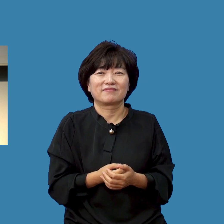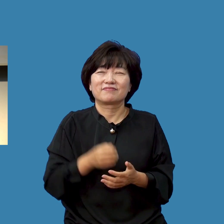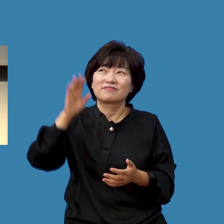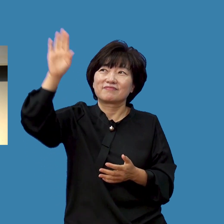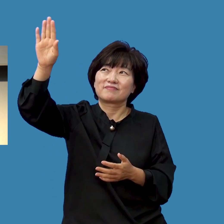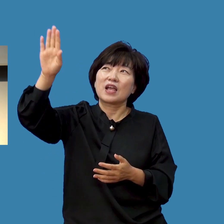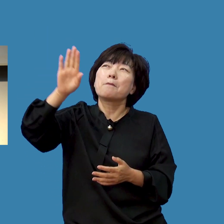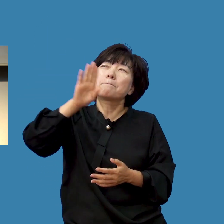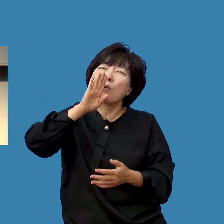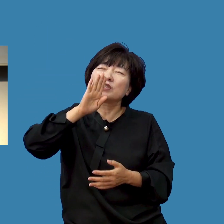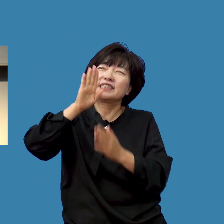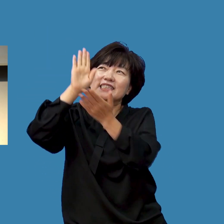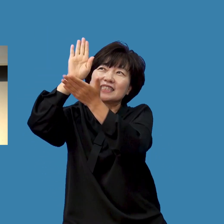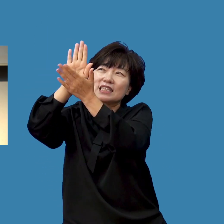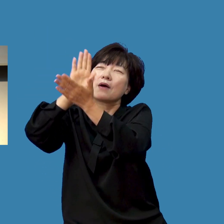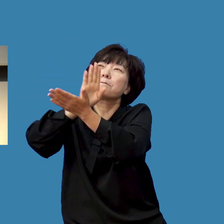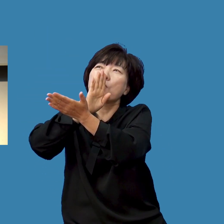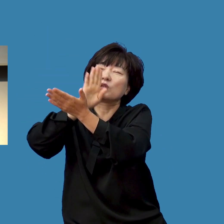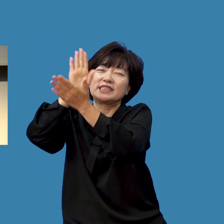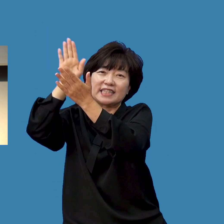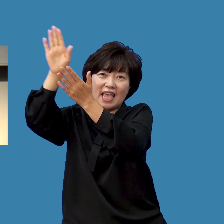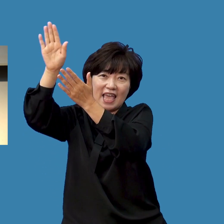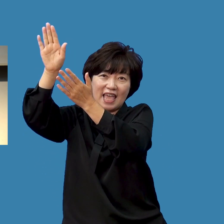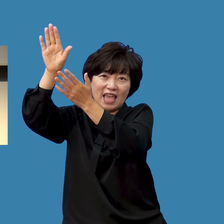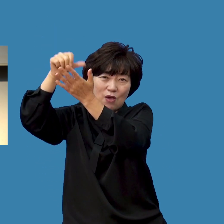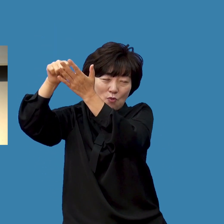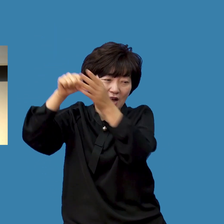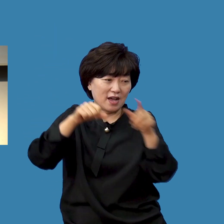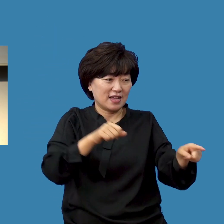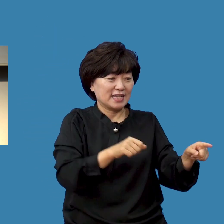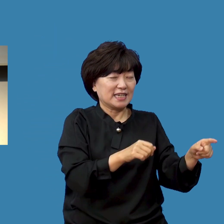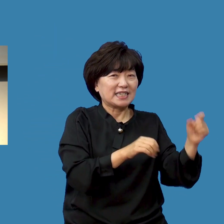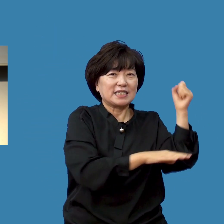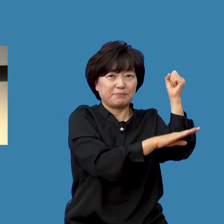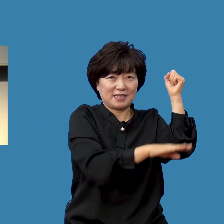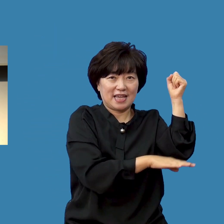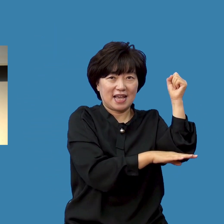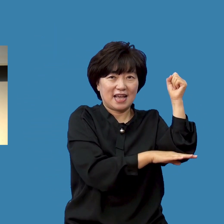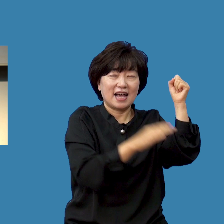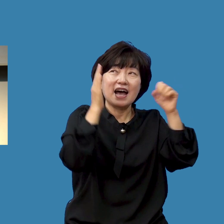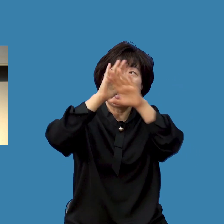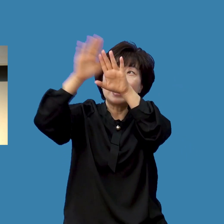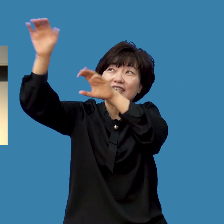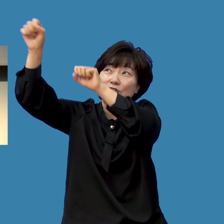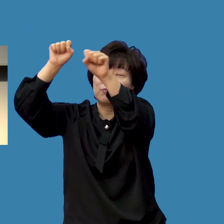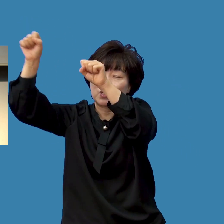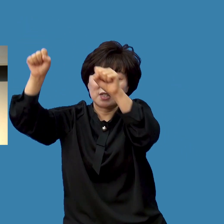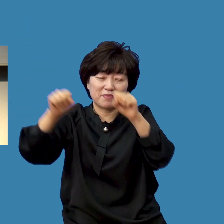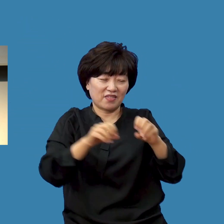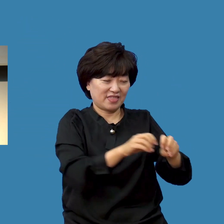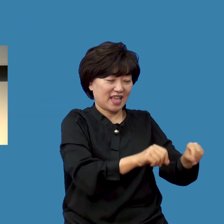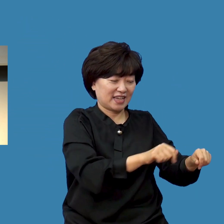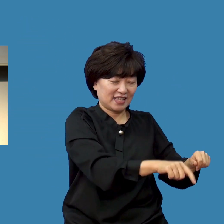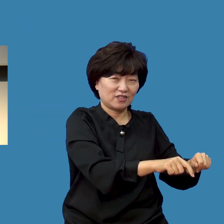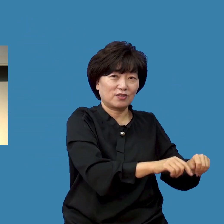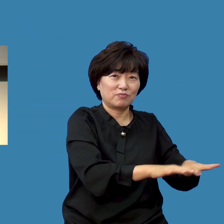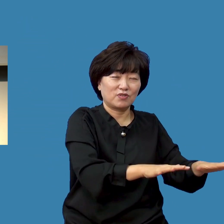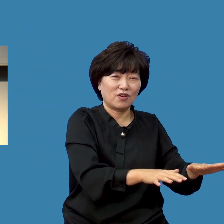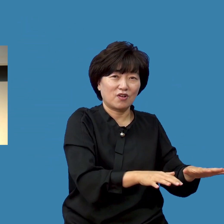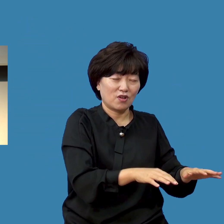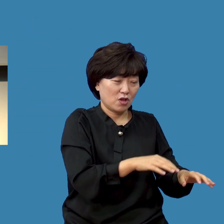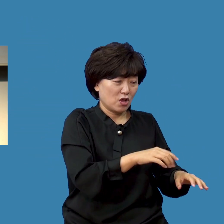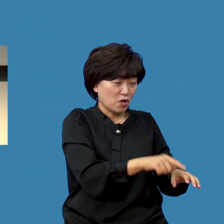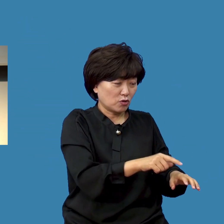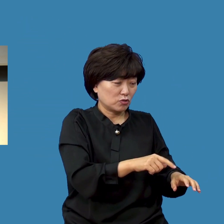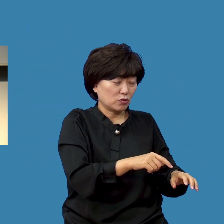것이 그 본체하고 그림자지요. 본체하고 그림자. 그다음에 이 하늘을 움직이면 땅도 움직인다고 하는. 예.